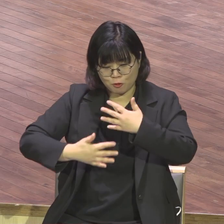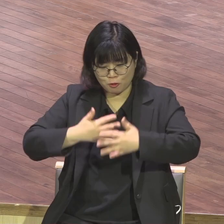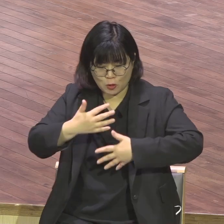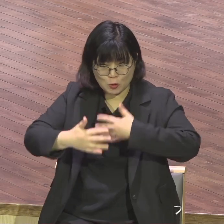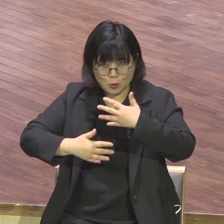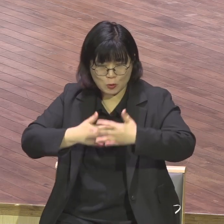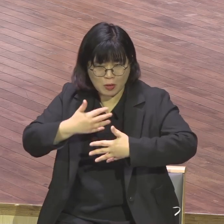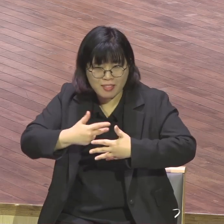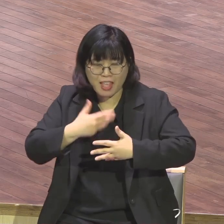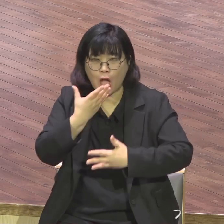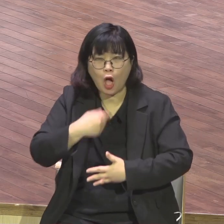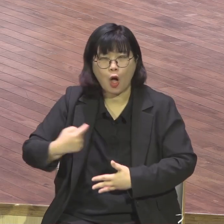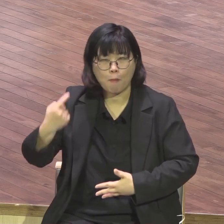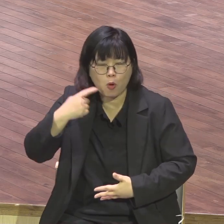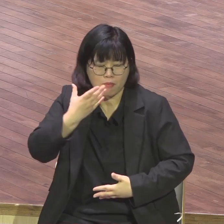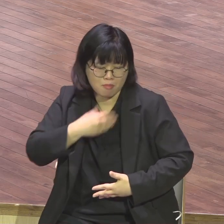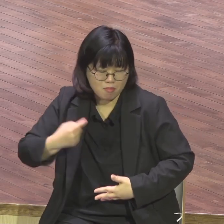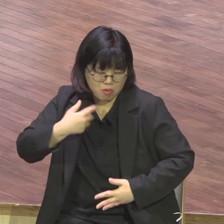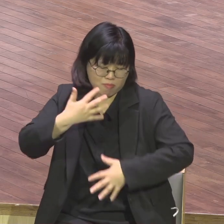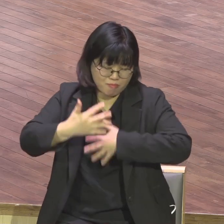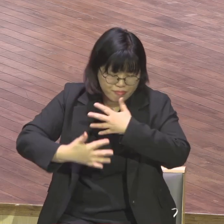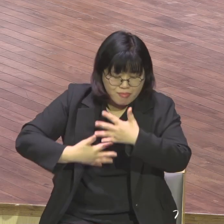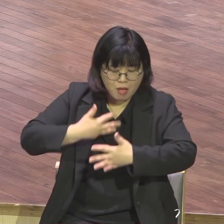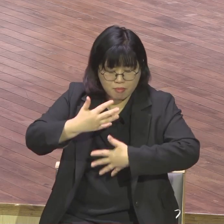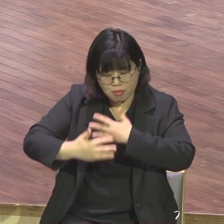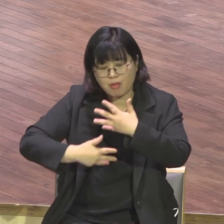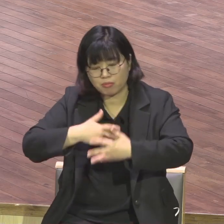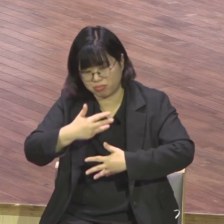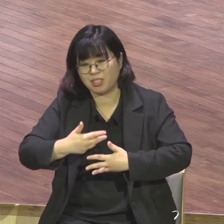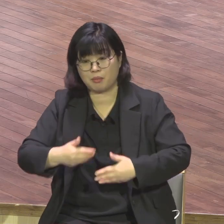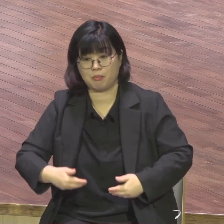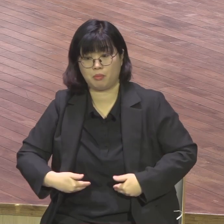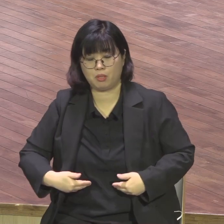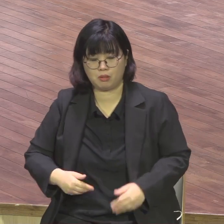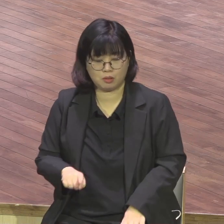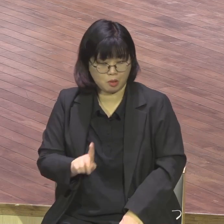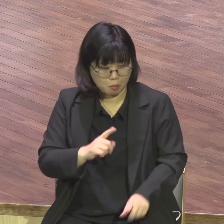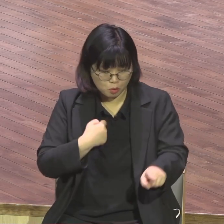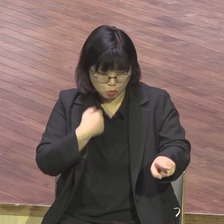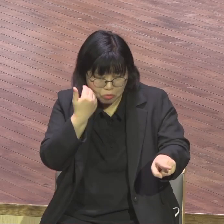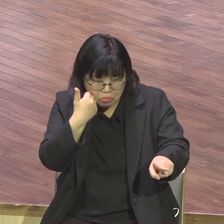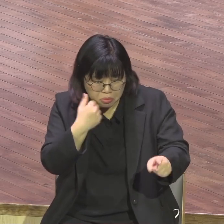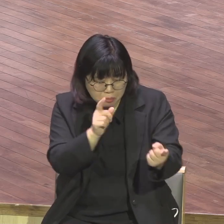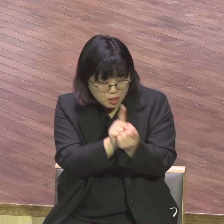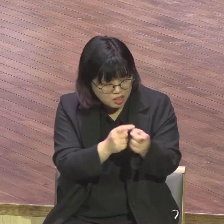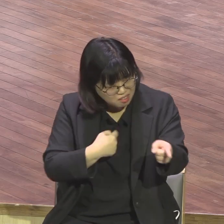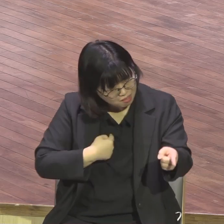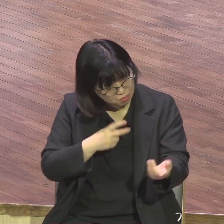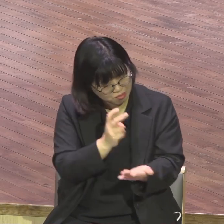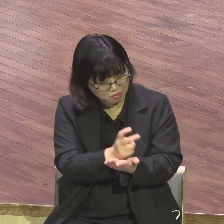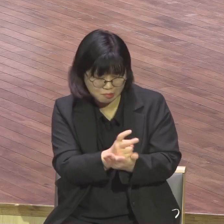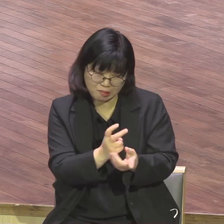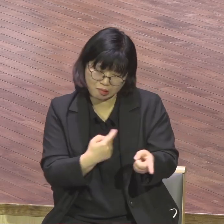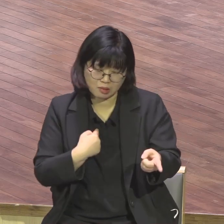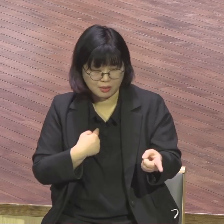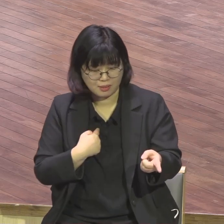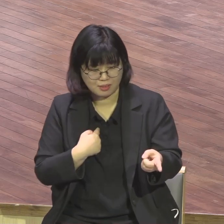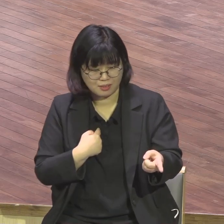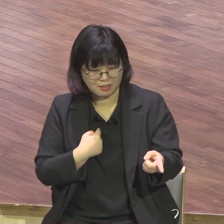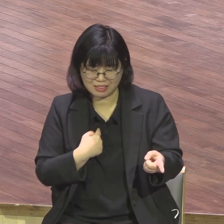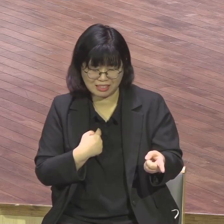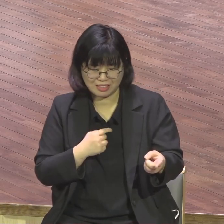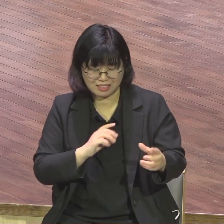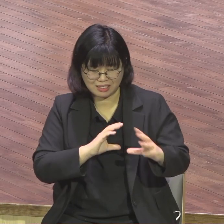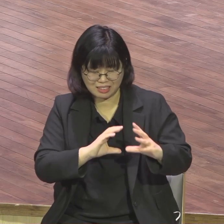무슨 대화할 거예요? 그런 사람은 무슨 이 말을 맞대고 무슨 의논할 거냐고요? 막이 난장판되지.